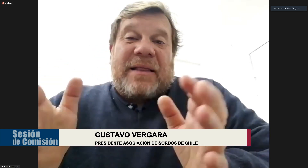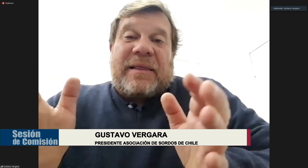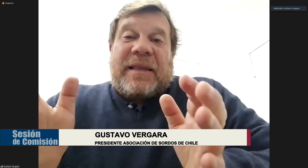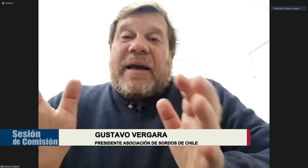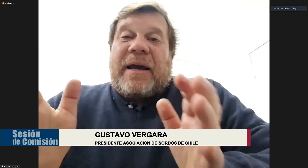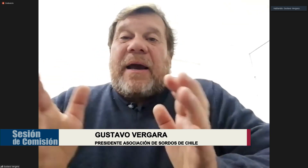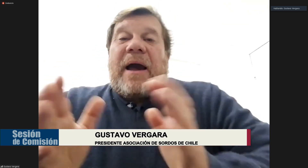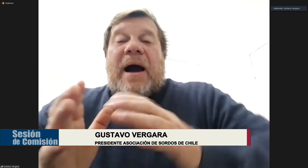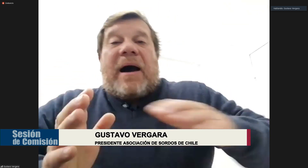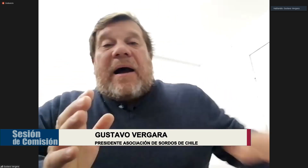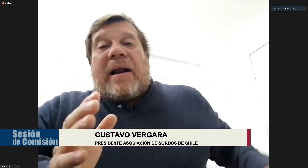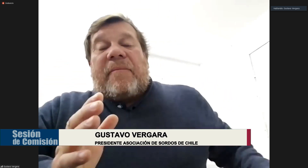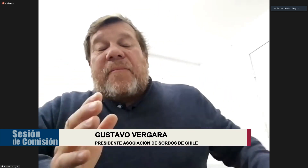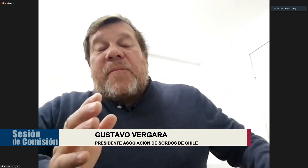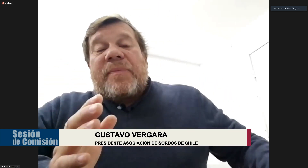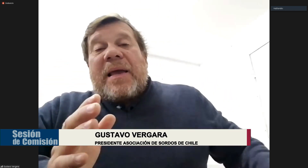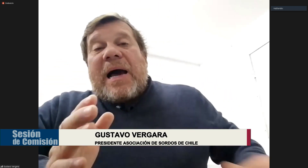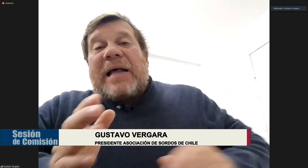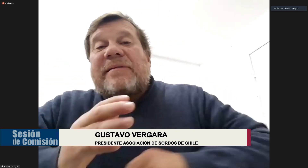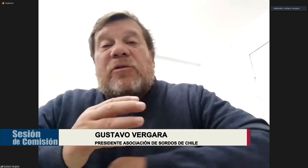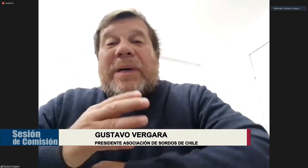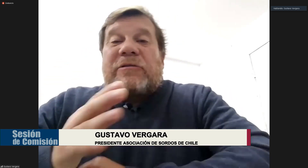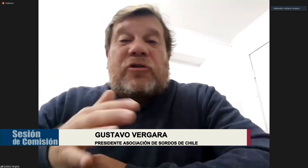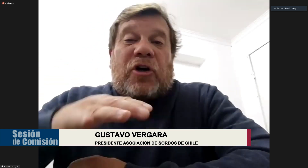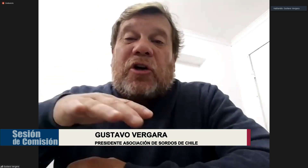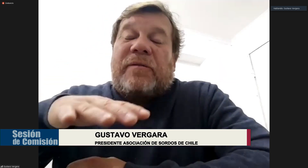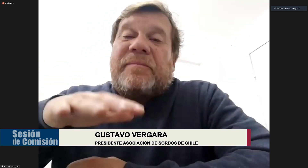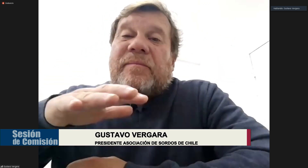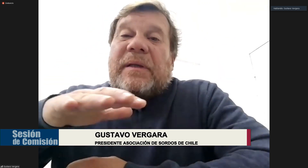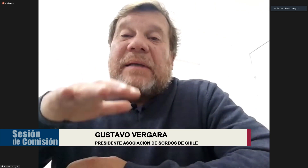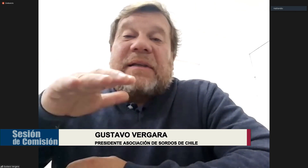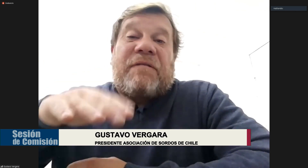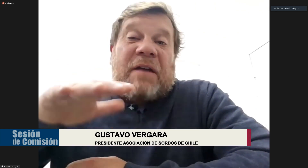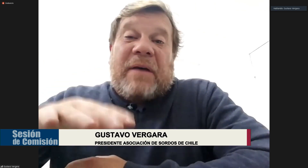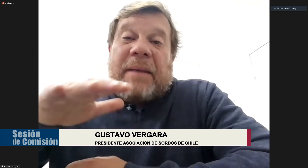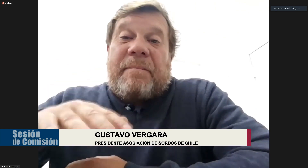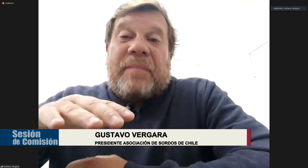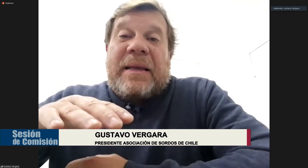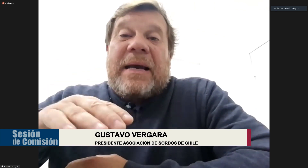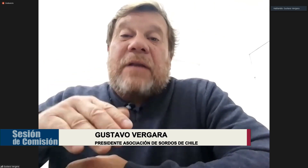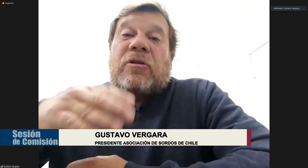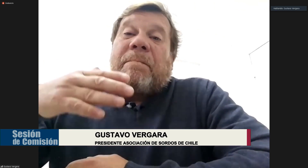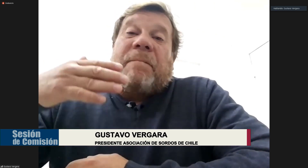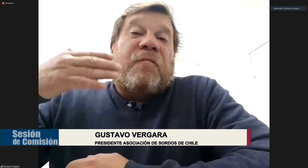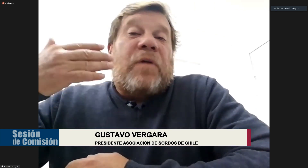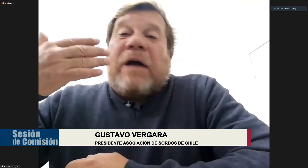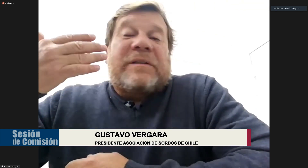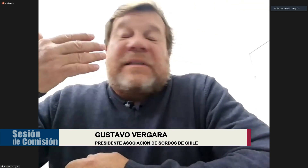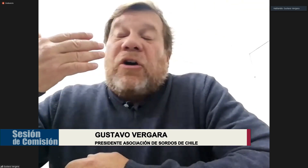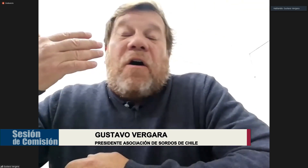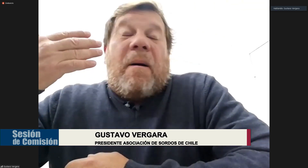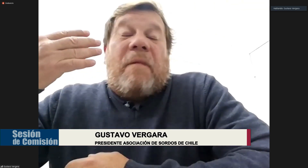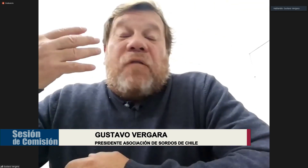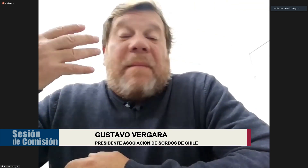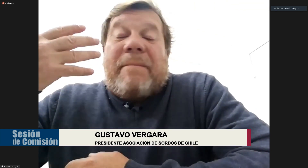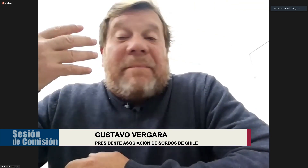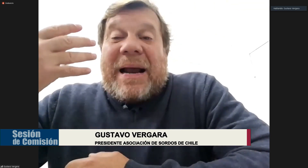independiente a la situación que se vive, esto fue una cuestión, forma